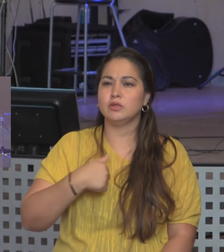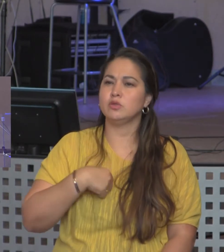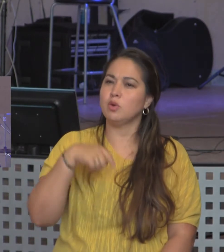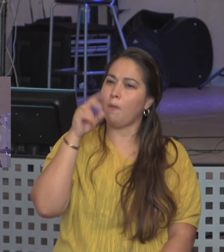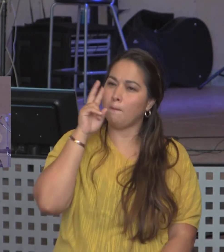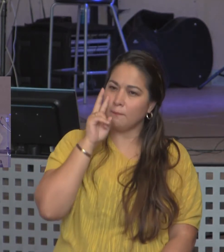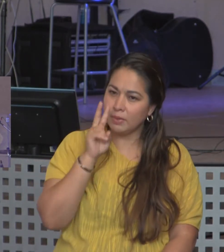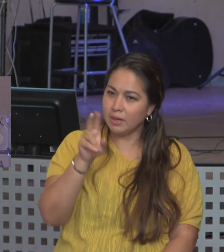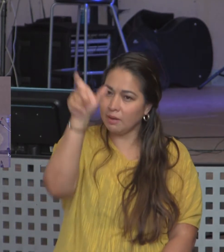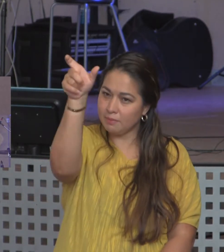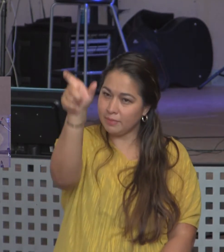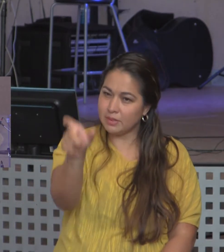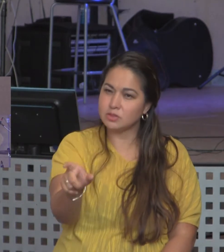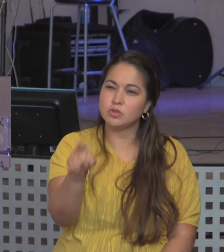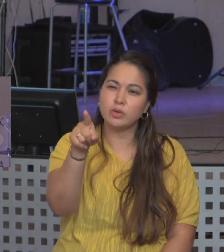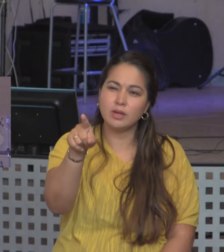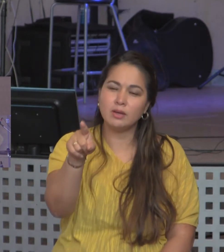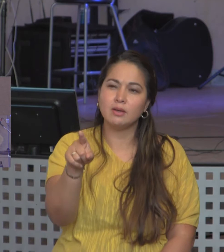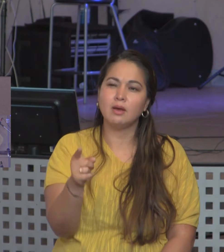no?